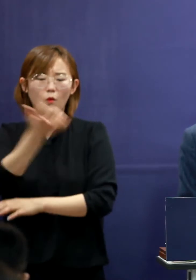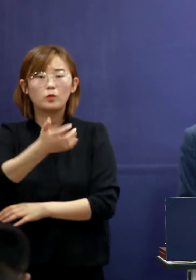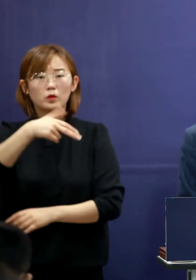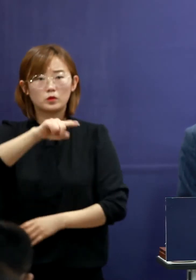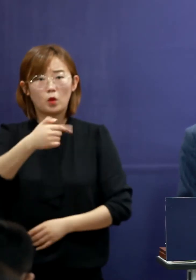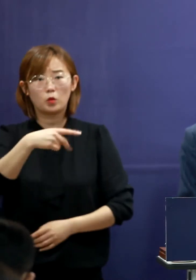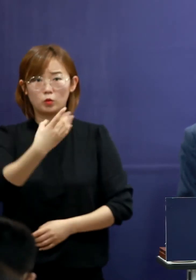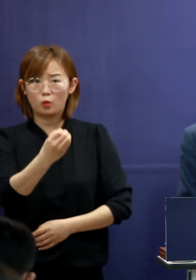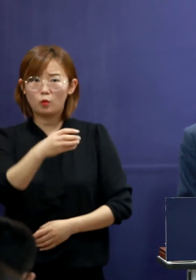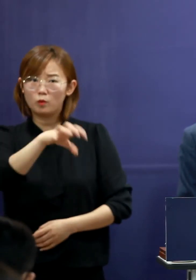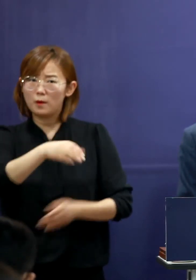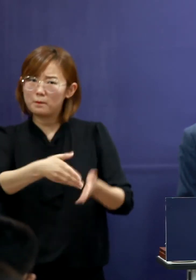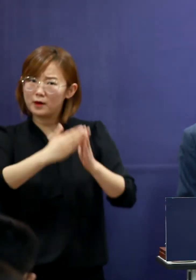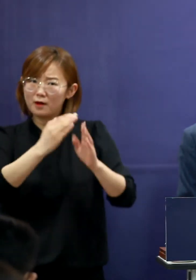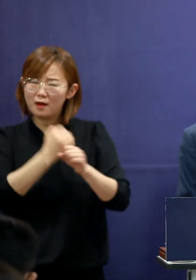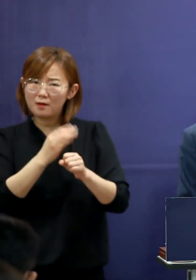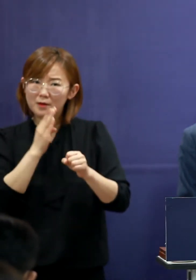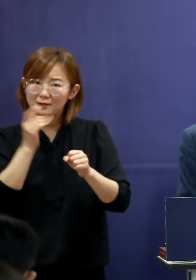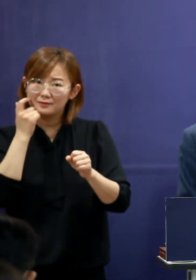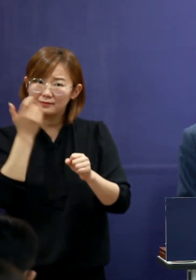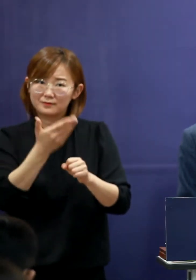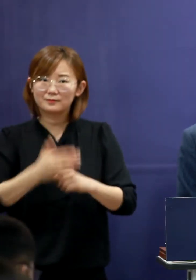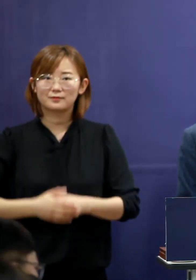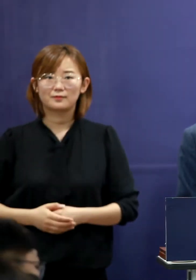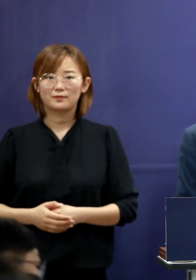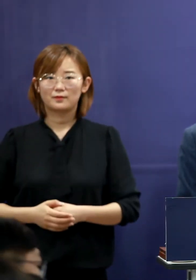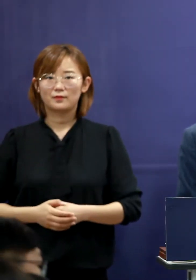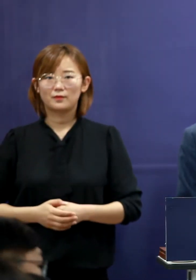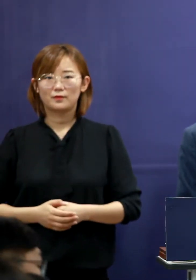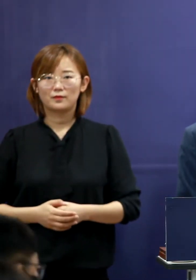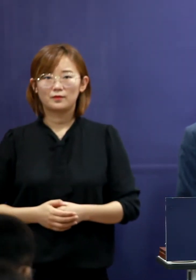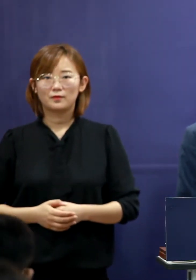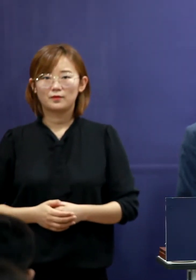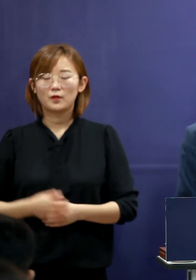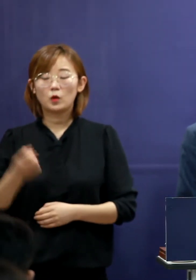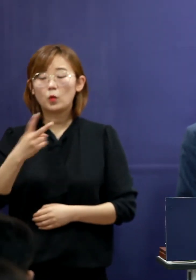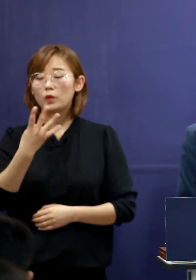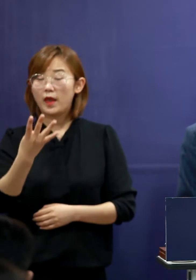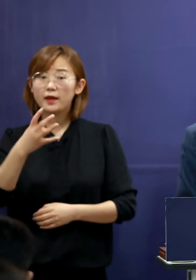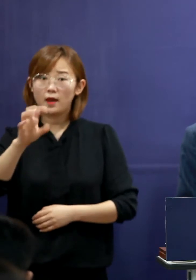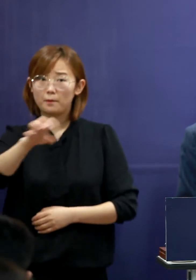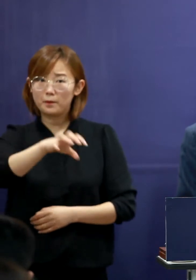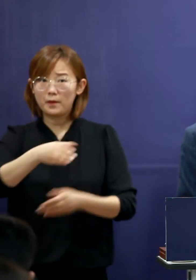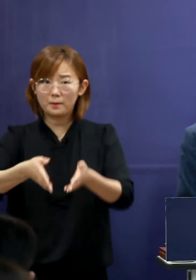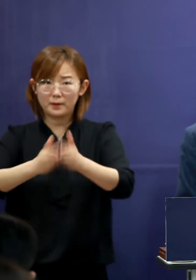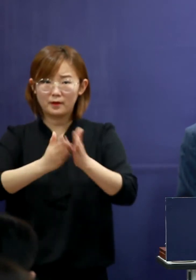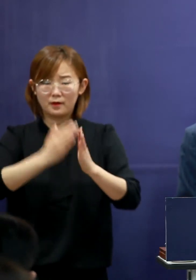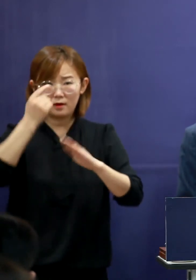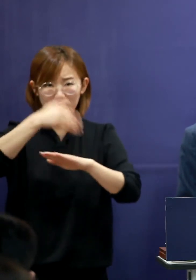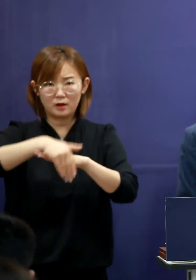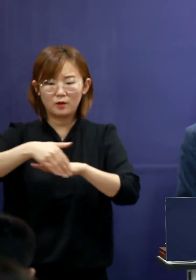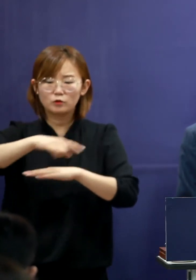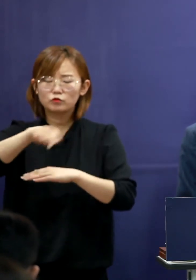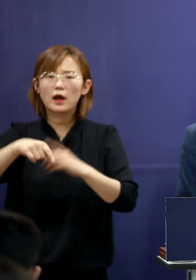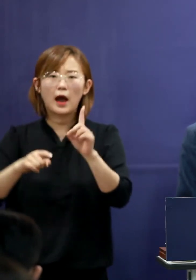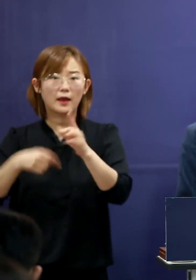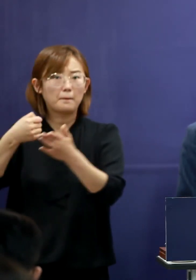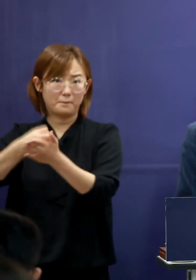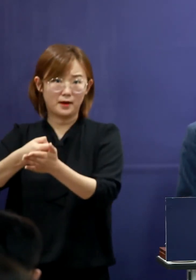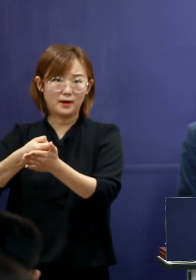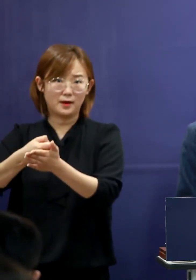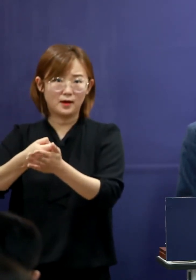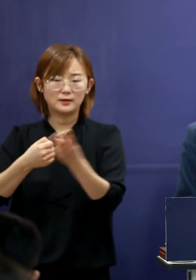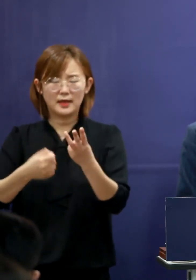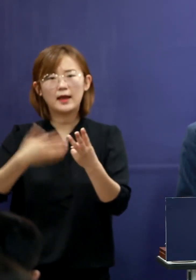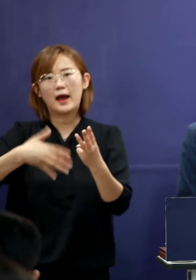4군데 신청한 것 중에 한 군데를 이제 거의 선정을 했다고 하는데, 그 부분은 지금 주민들 말로는